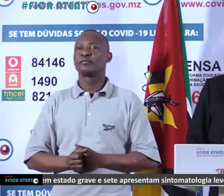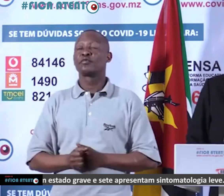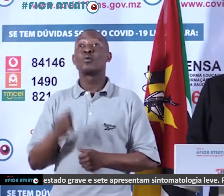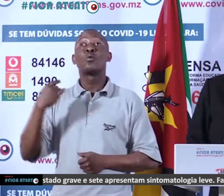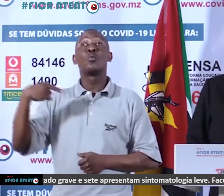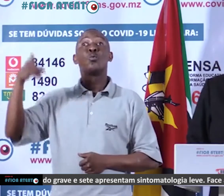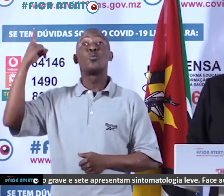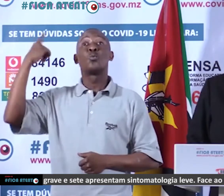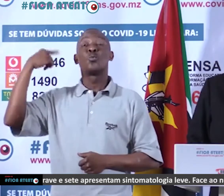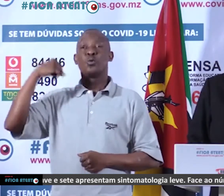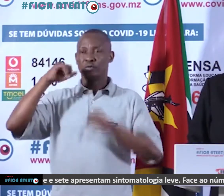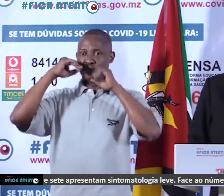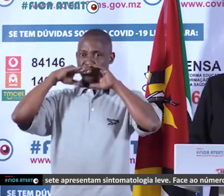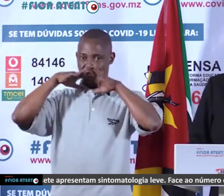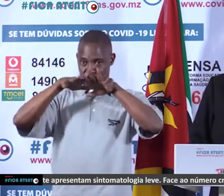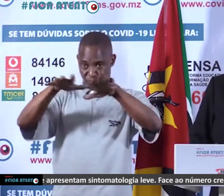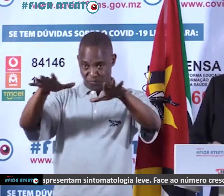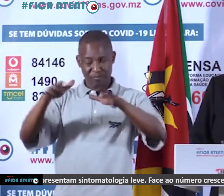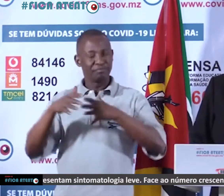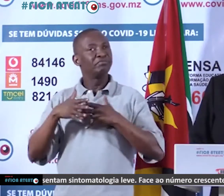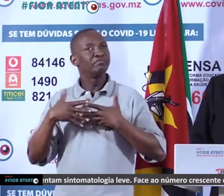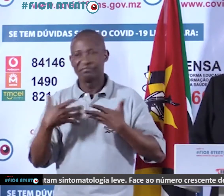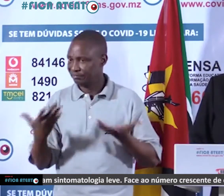um aumento cumulativo